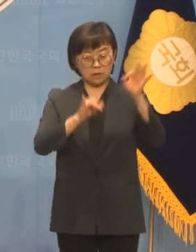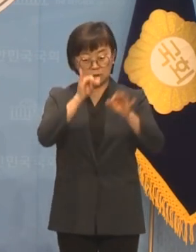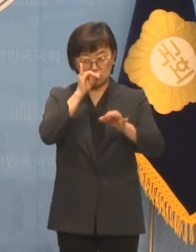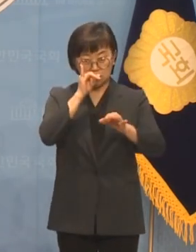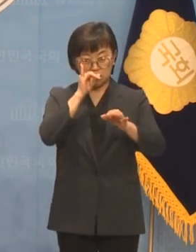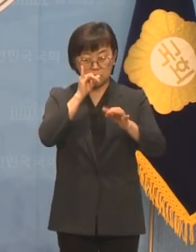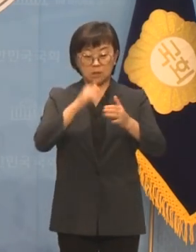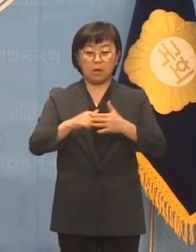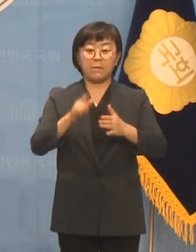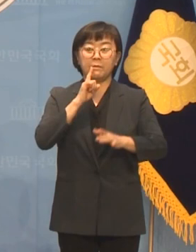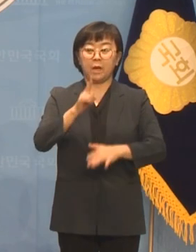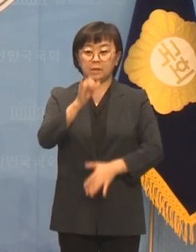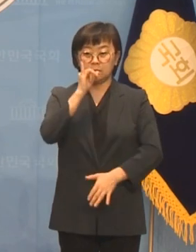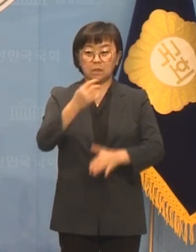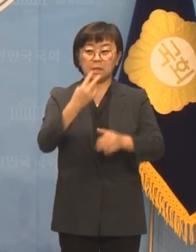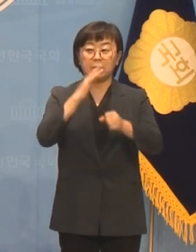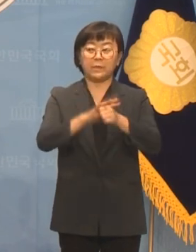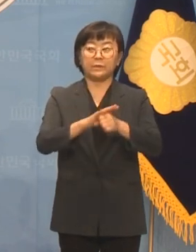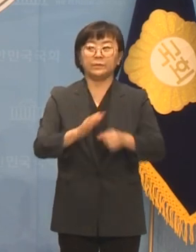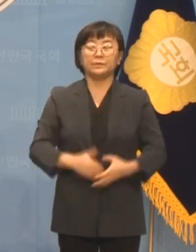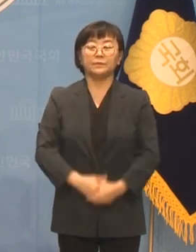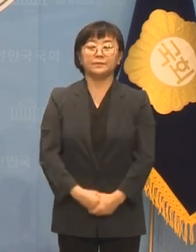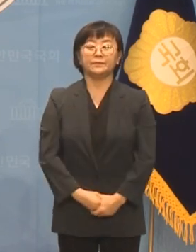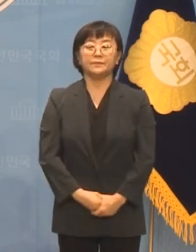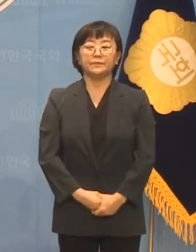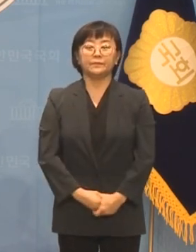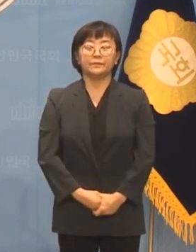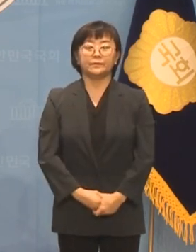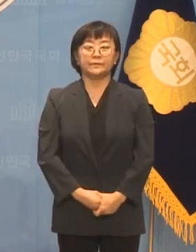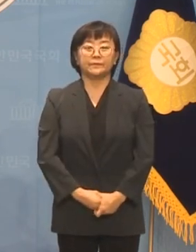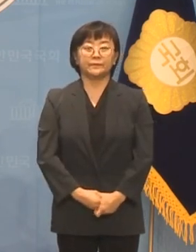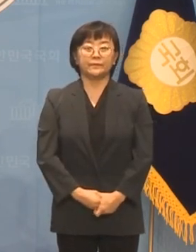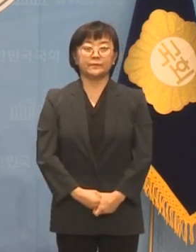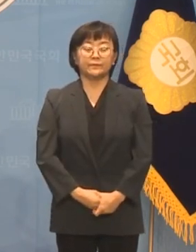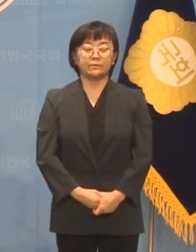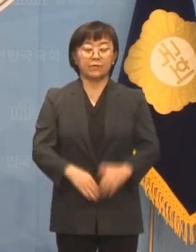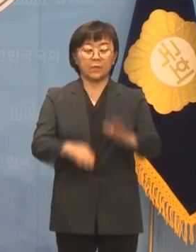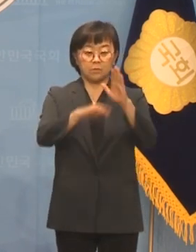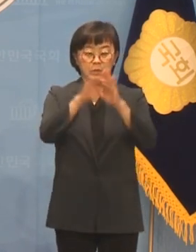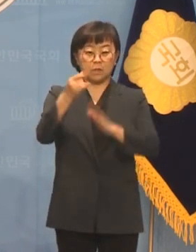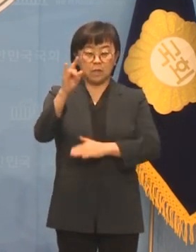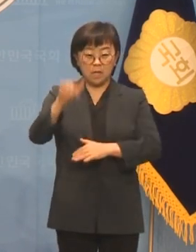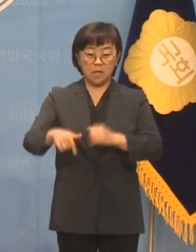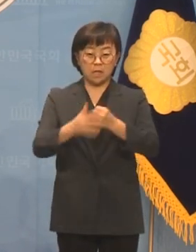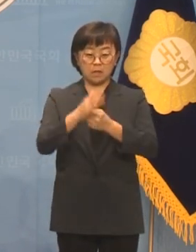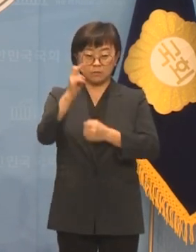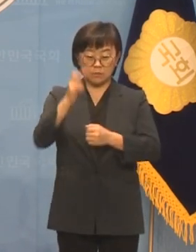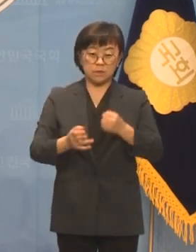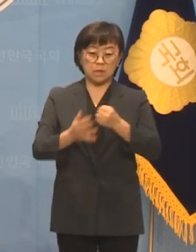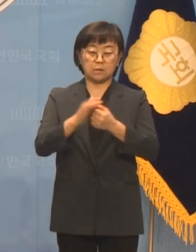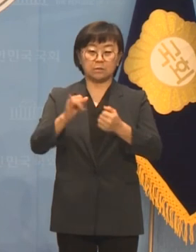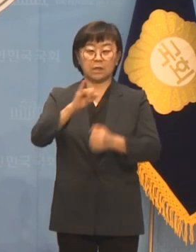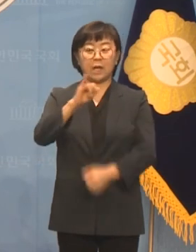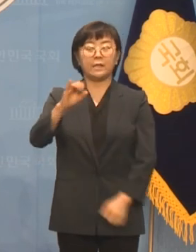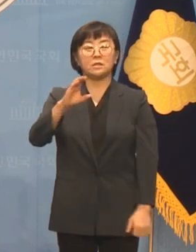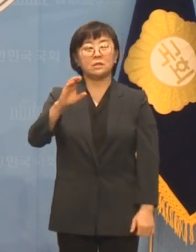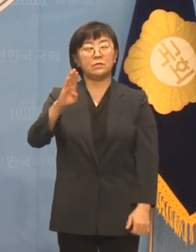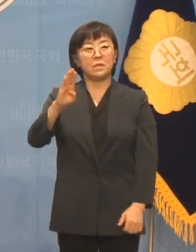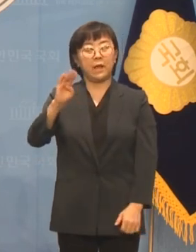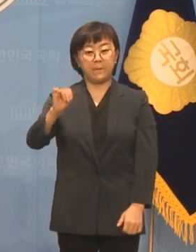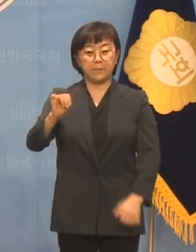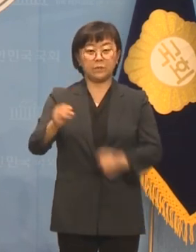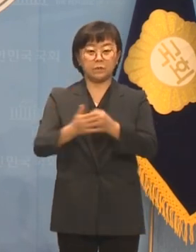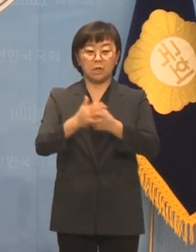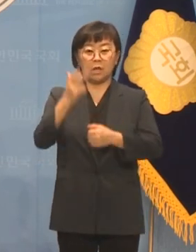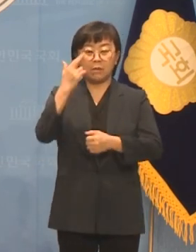것처럼 말하니 기가 막힐 노릇입니다 북한의 핵미사일은 아 ICBM 급으로 미